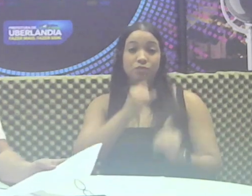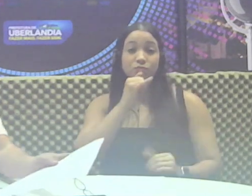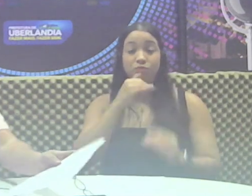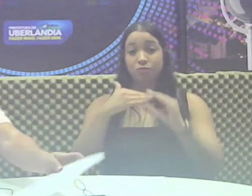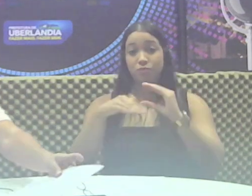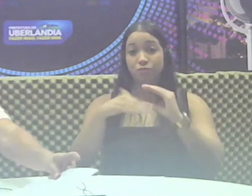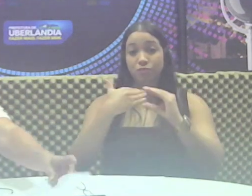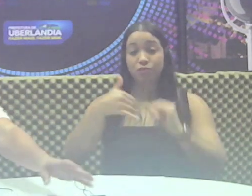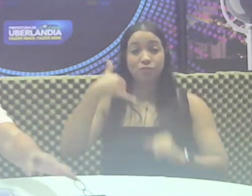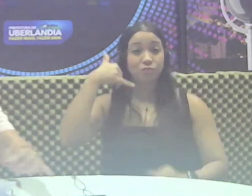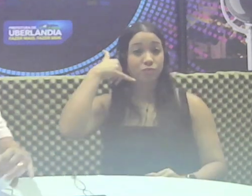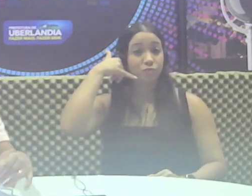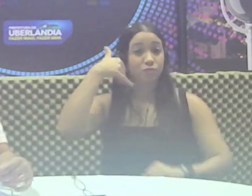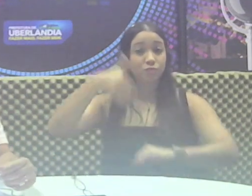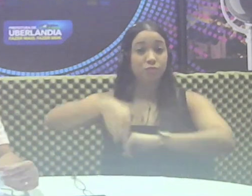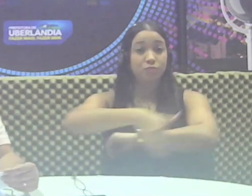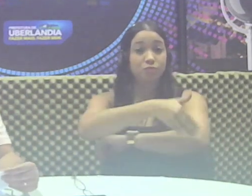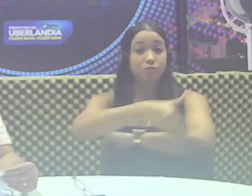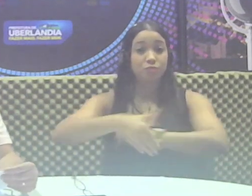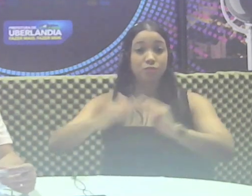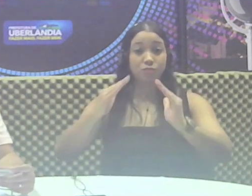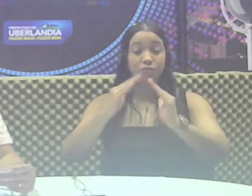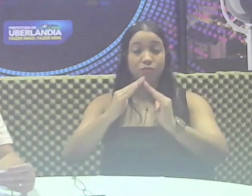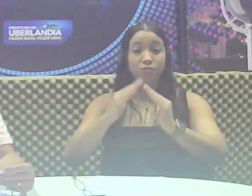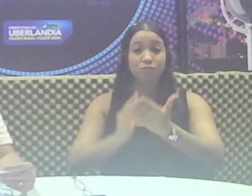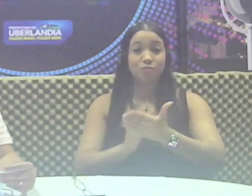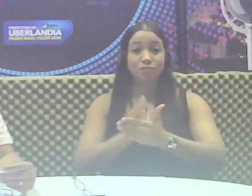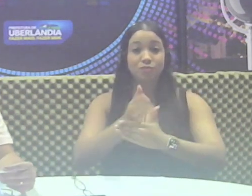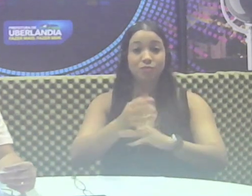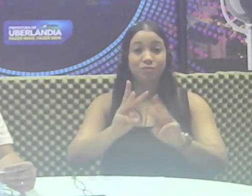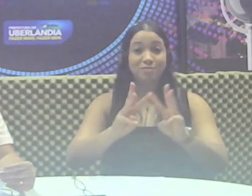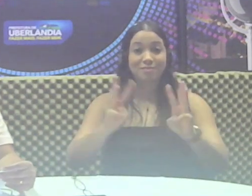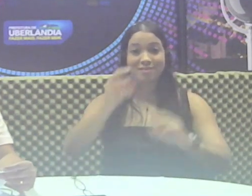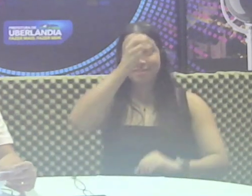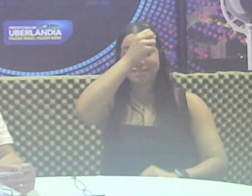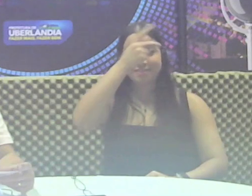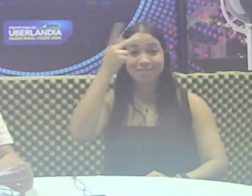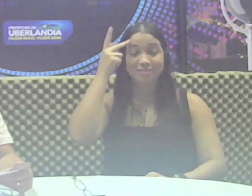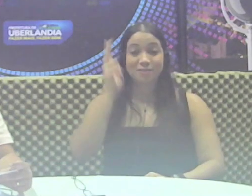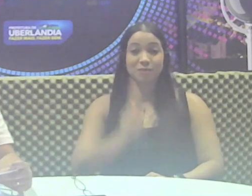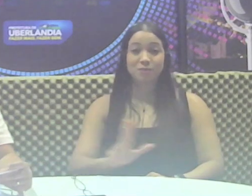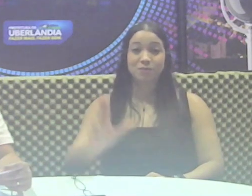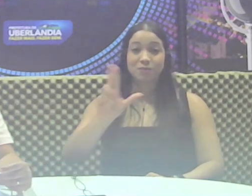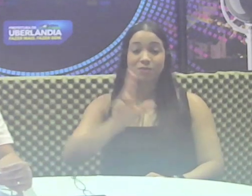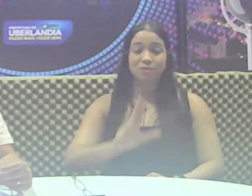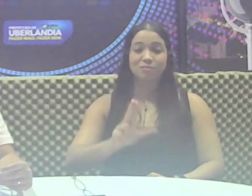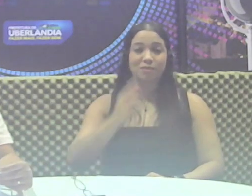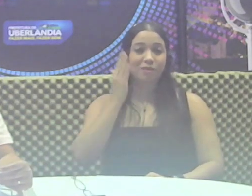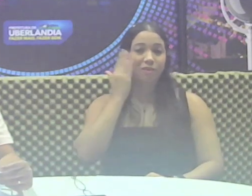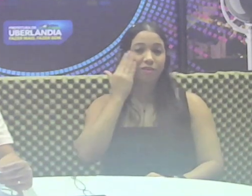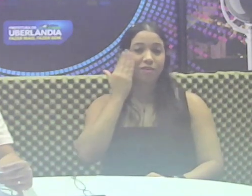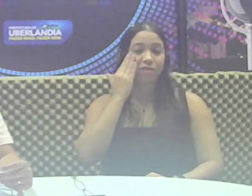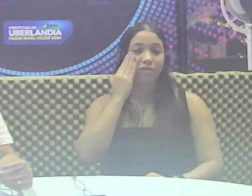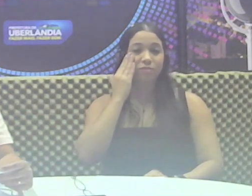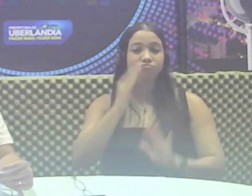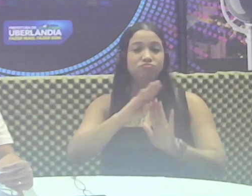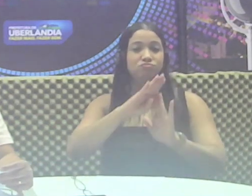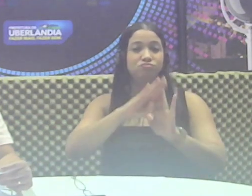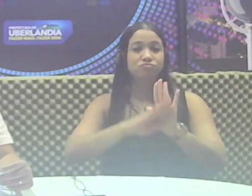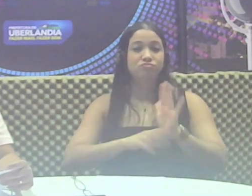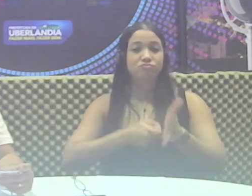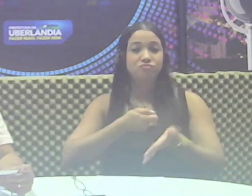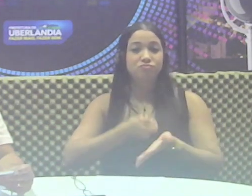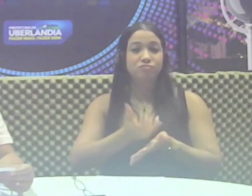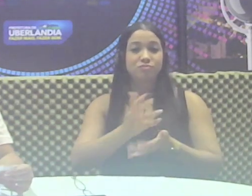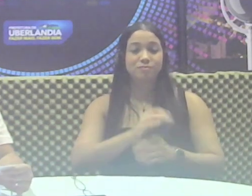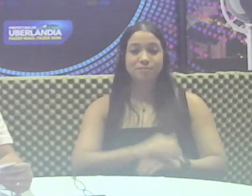e-mail, telefone e endereço. Acesse o portal da Prefeitura de Uberlândia e fique por dentro do cronograma de